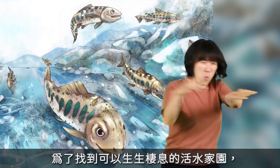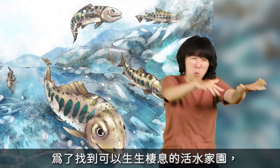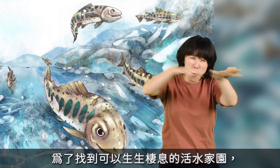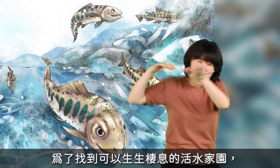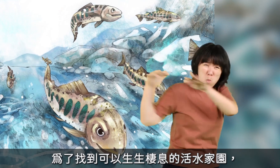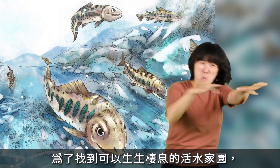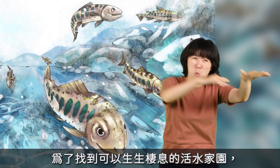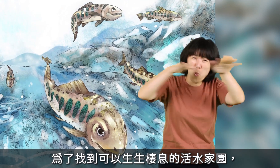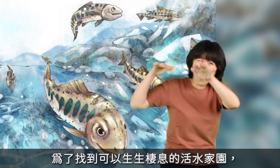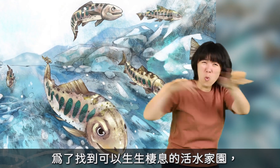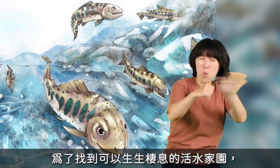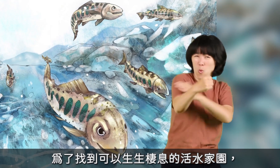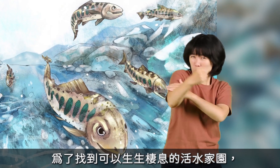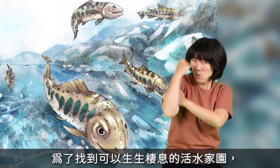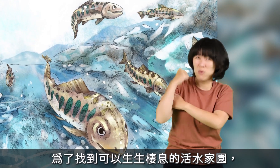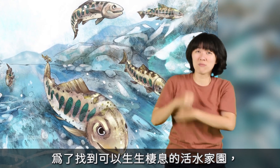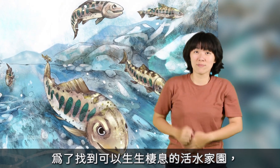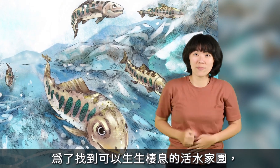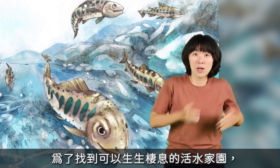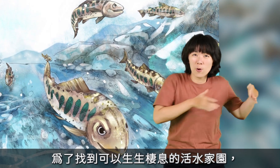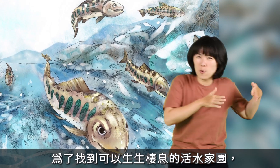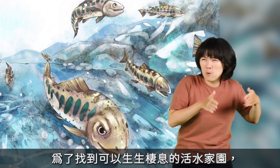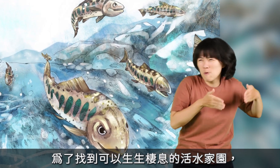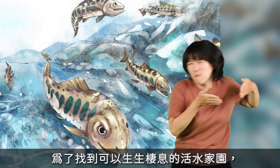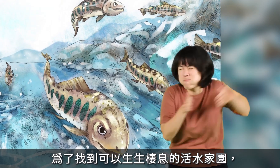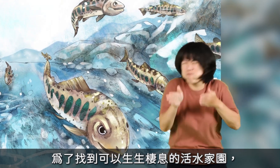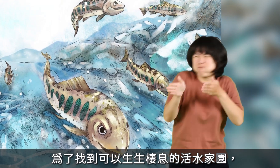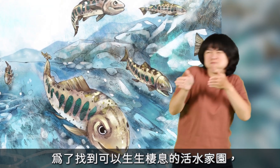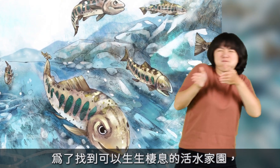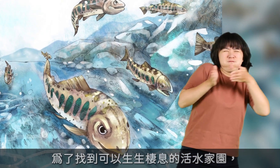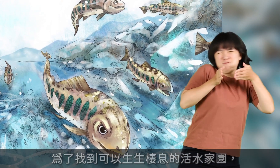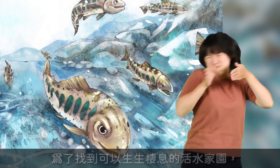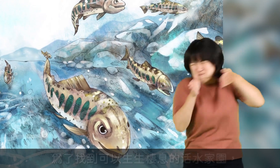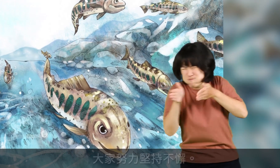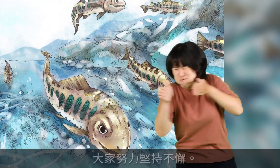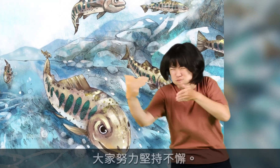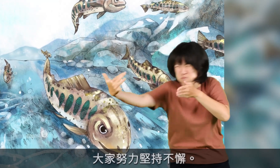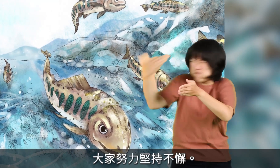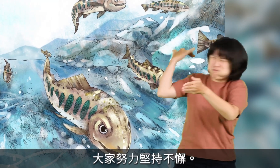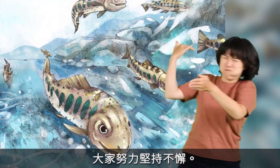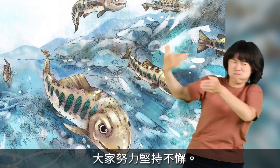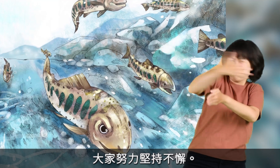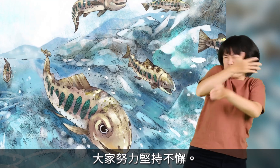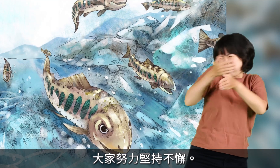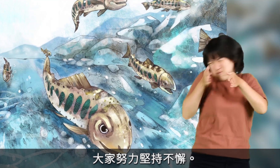为了找到可以深深栖息的活水家园，大家努力坚持不懈，